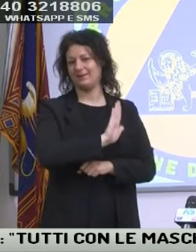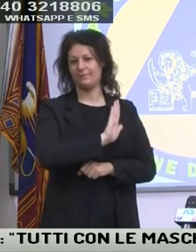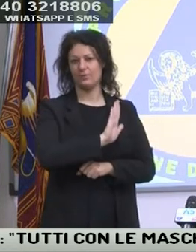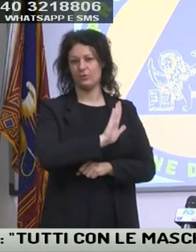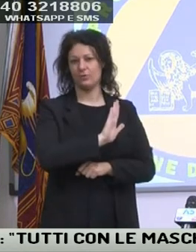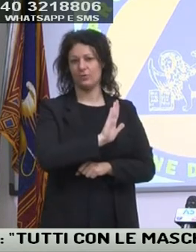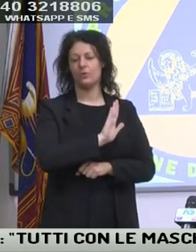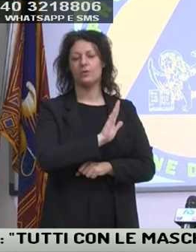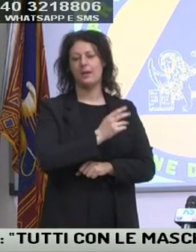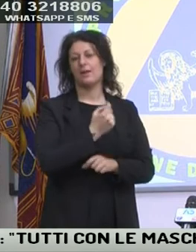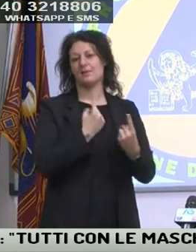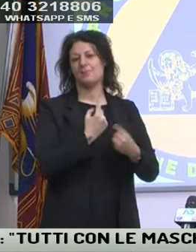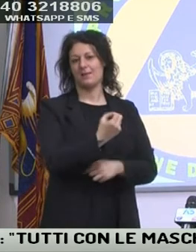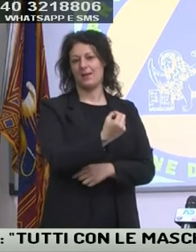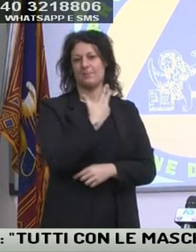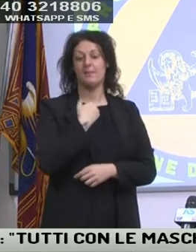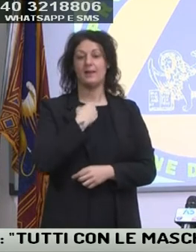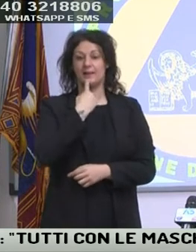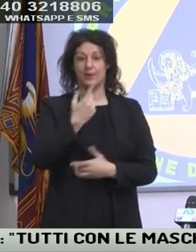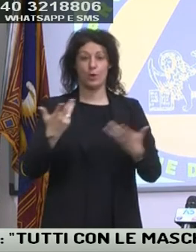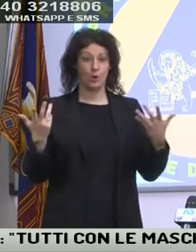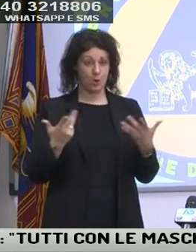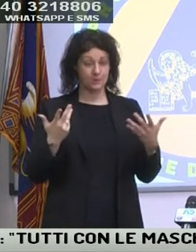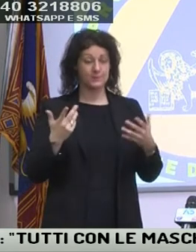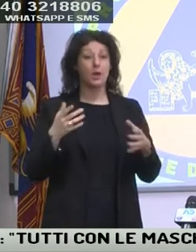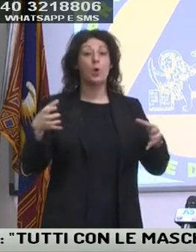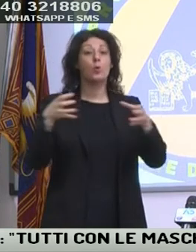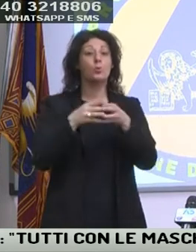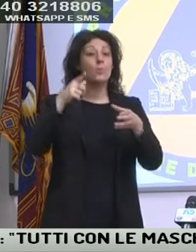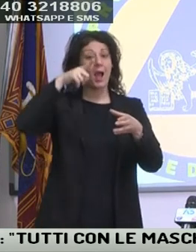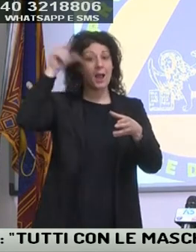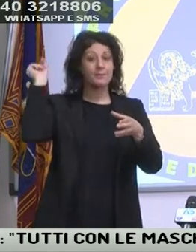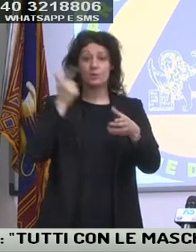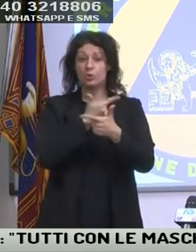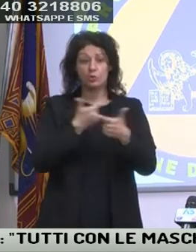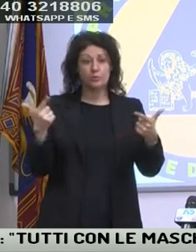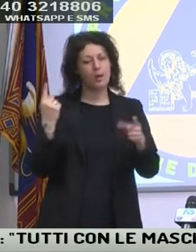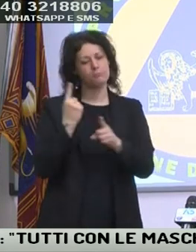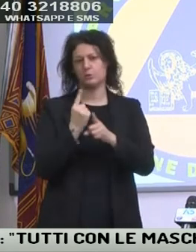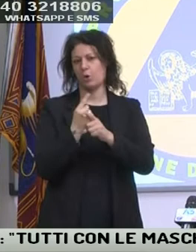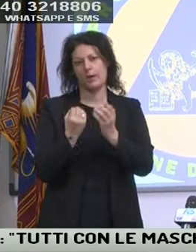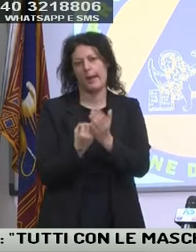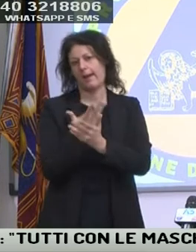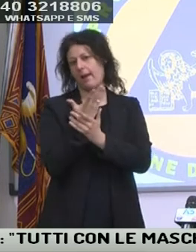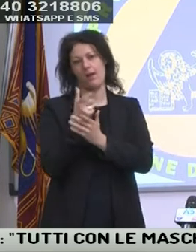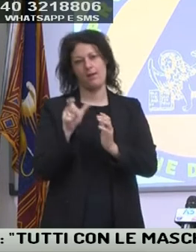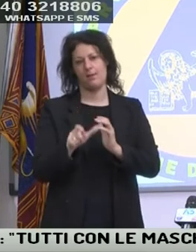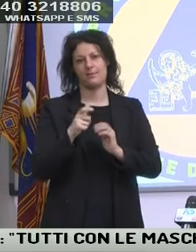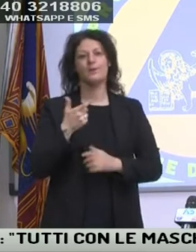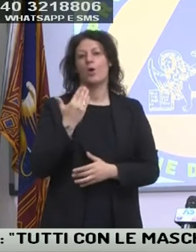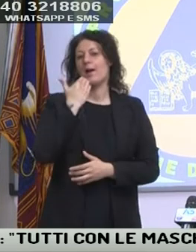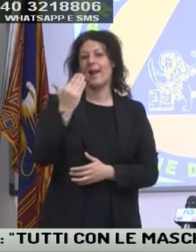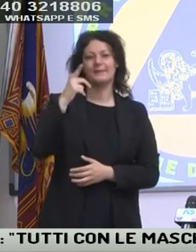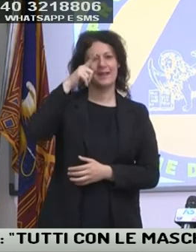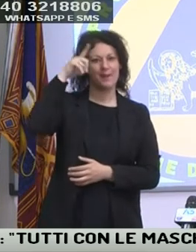che l'alpinità, come dico io, se non ci fosse bisognerebbe inventarla. Ringrazio gli alpini perché oggi parliamo di adunata,